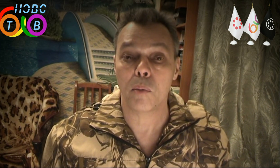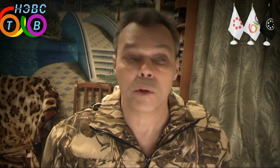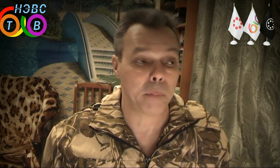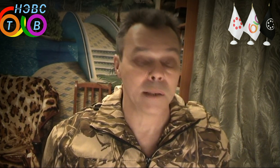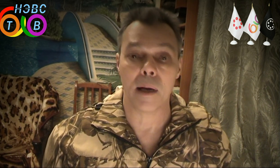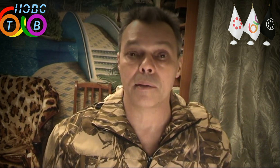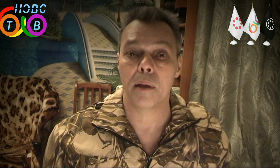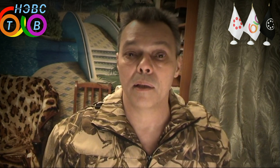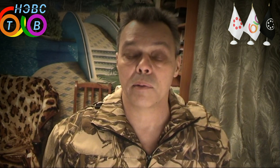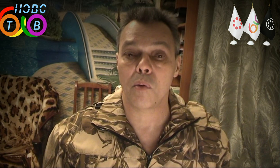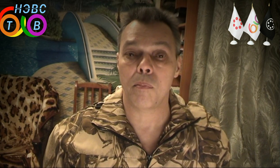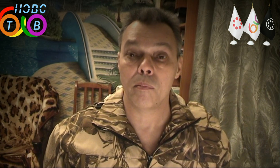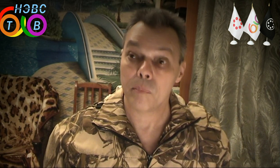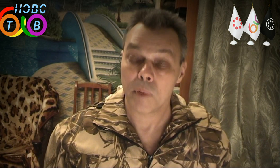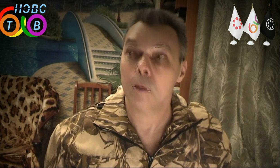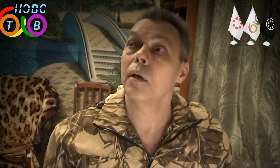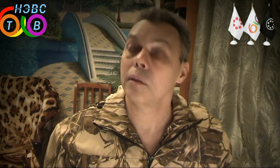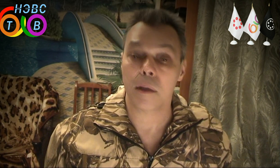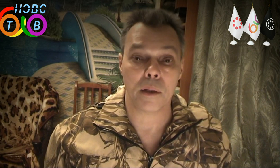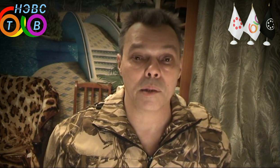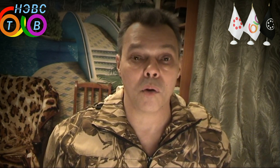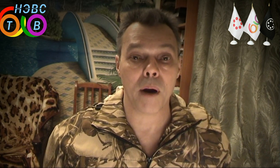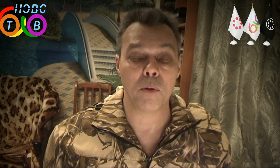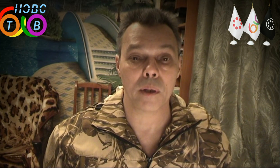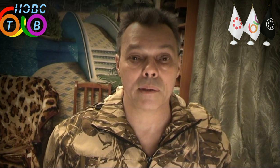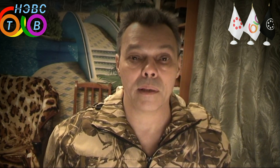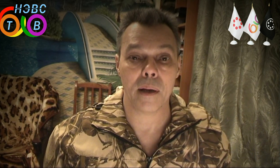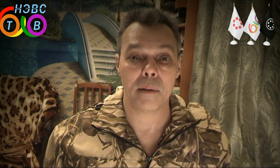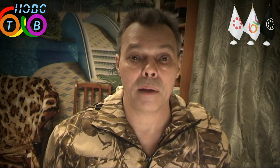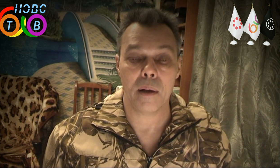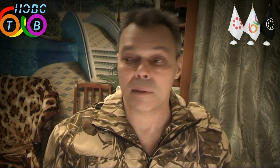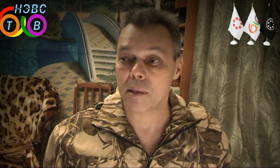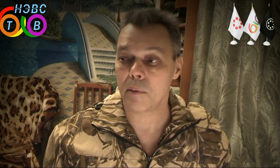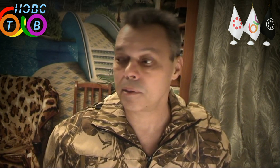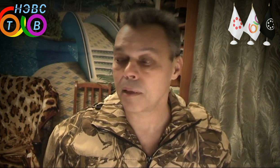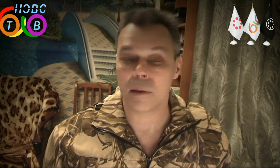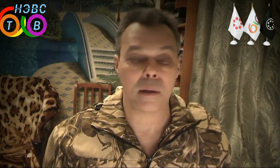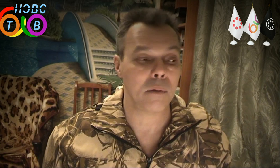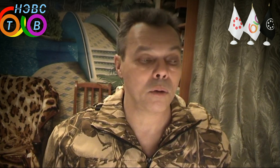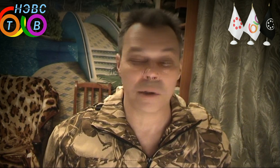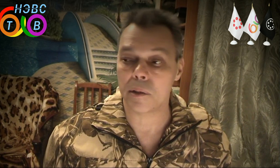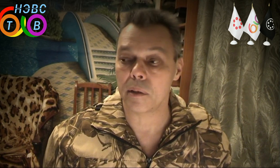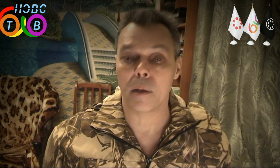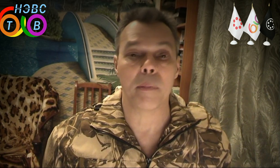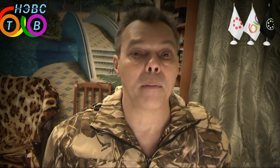будет спасать своего энергетического папу на расстоянии, вытаскивать из каких-то головокружительных